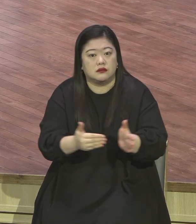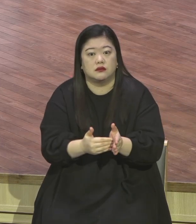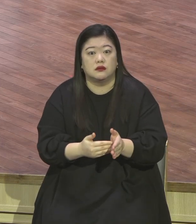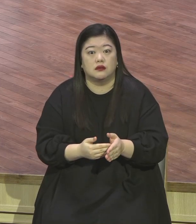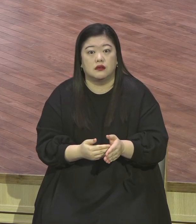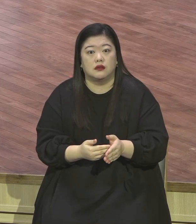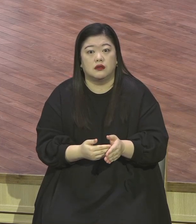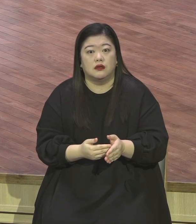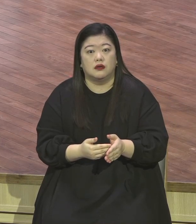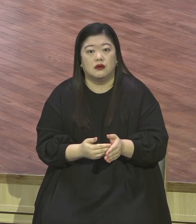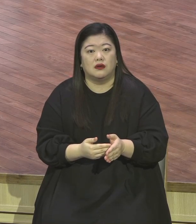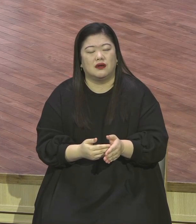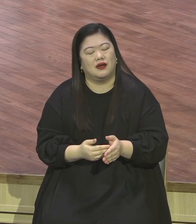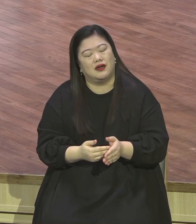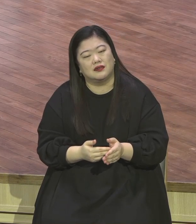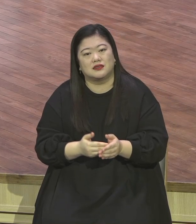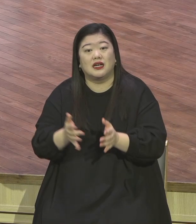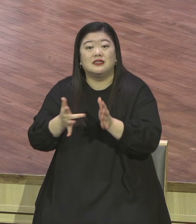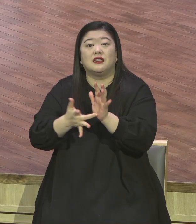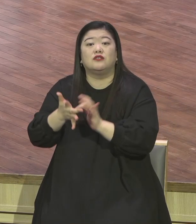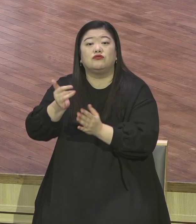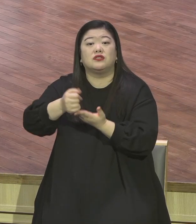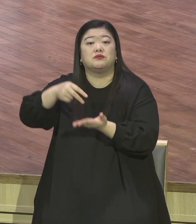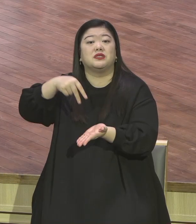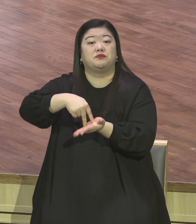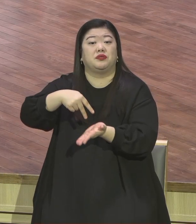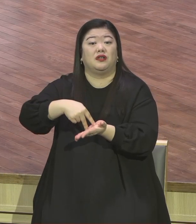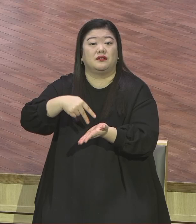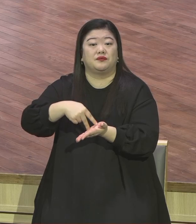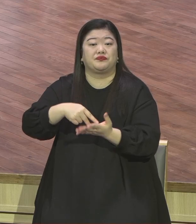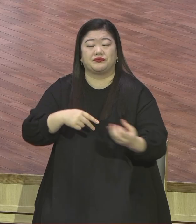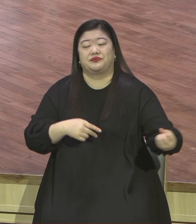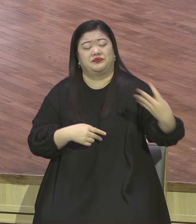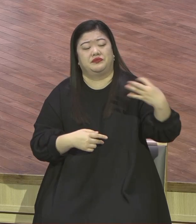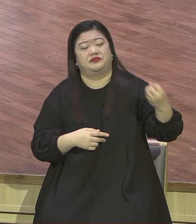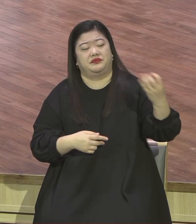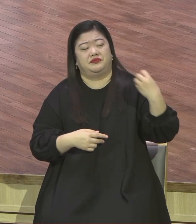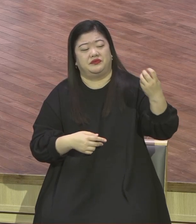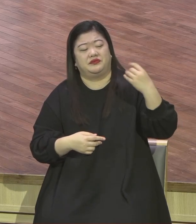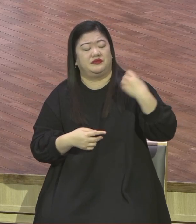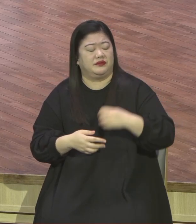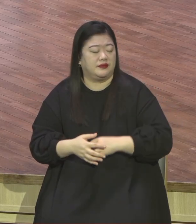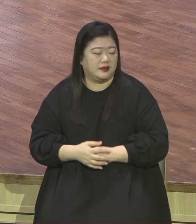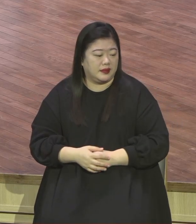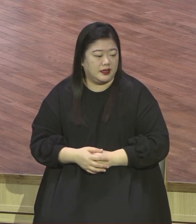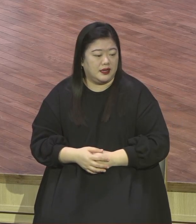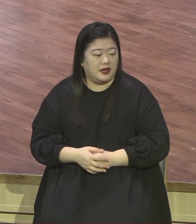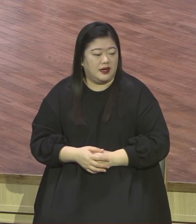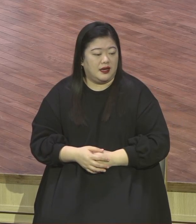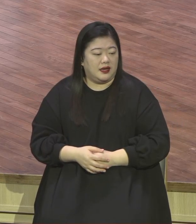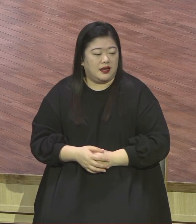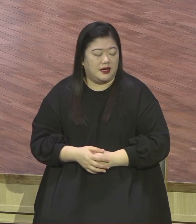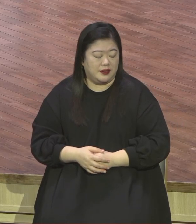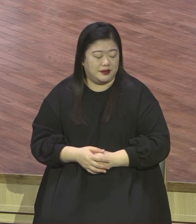지금 예수님께서 보신 때는 어떻겠어요? 이런 바르시엔들의 질문에 대해서 예수님은 두 가지 예를 들어서